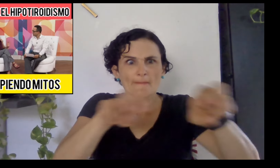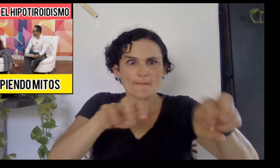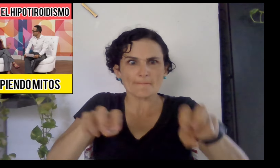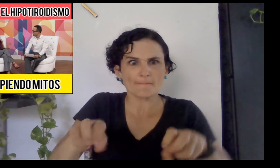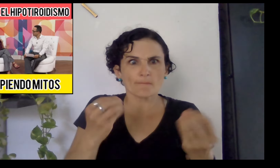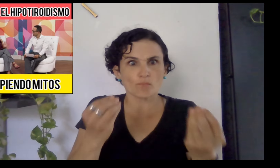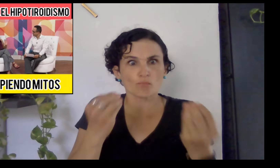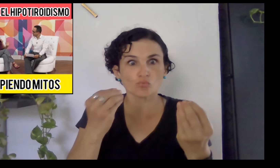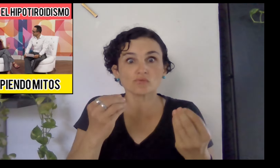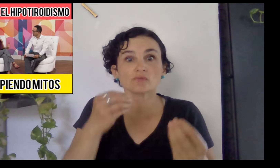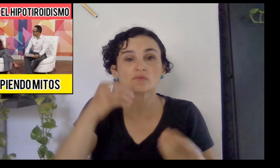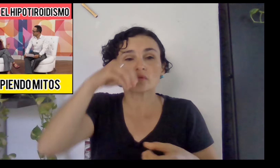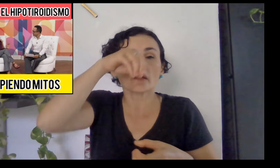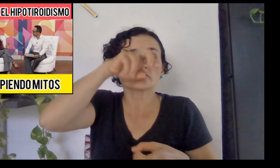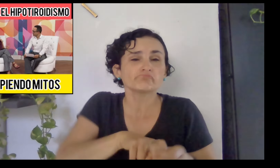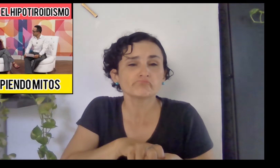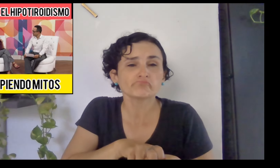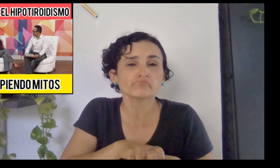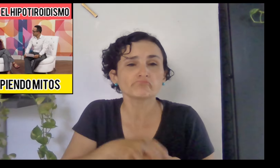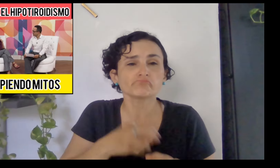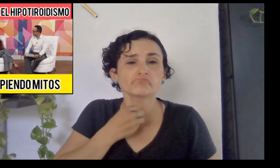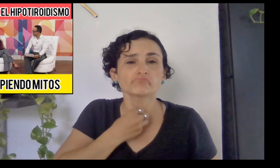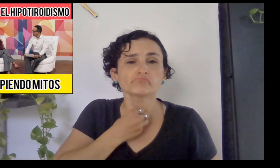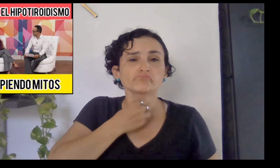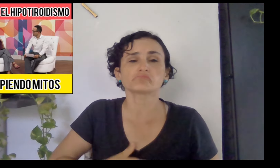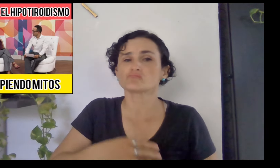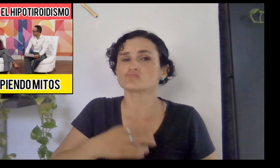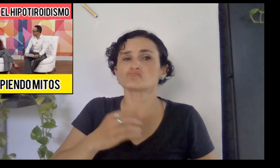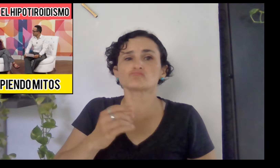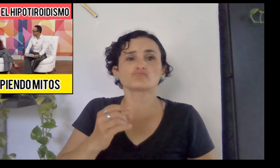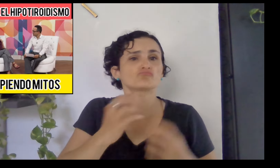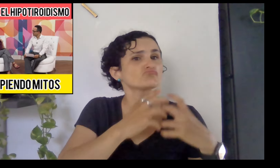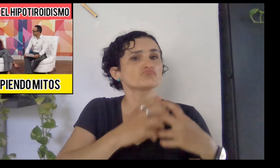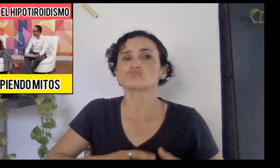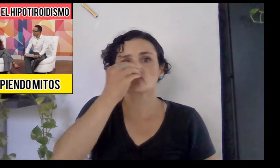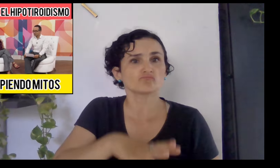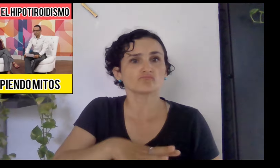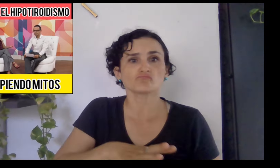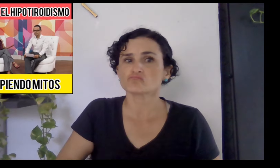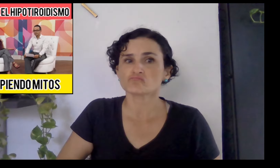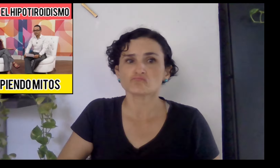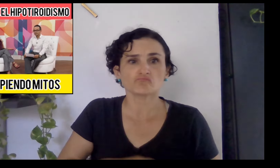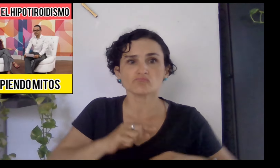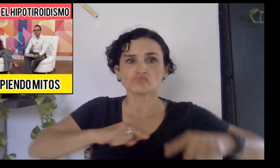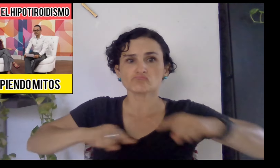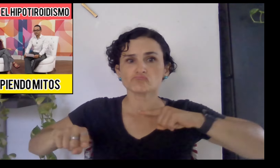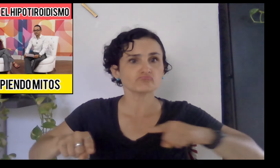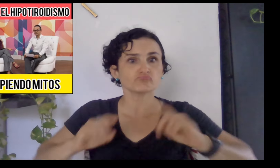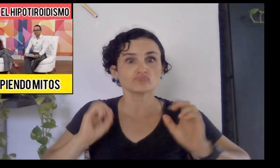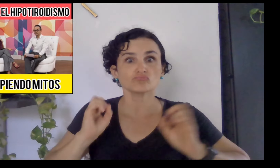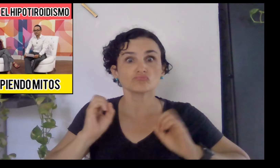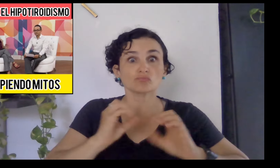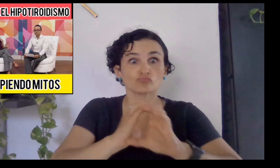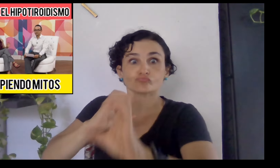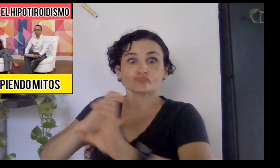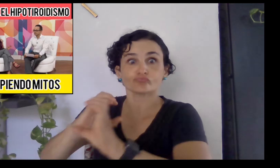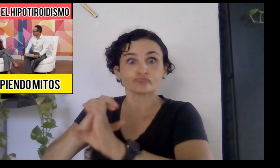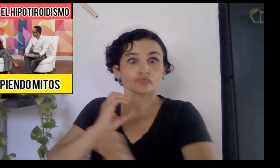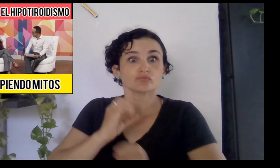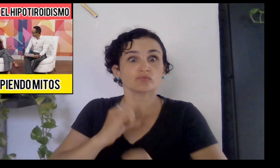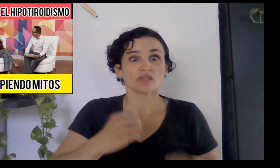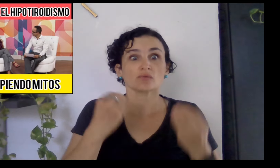allí no funciona, ella allí no cumple su función. Y entonces, ¿qué pasa? Cuando hay muchos estrógenos, hay muchos buses, hay muchas hormonas tiroideas sentadas, quieticas, y no hay